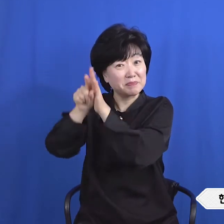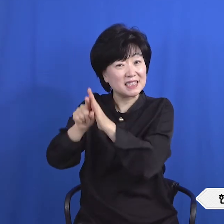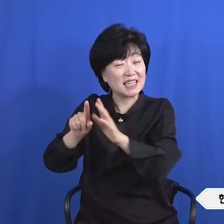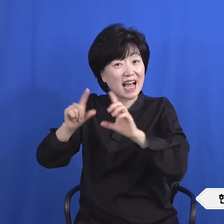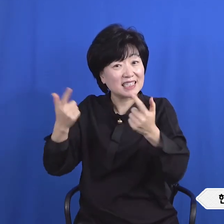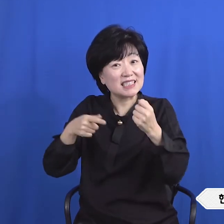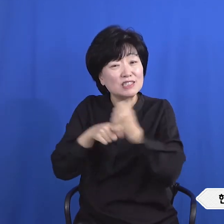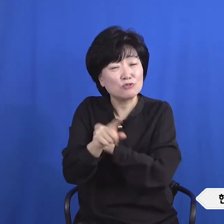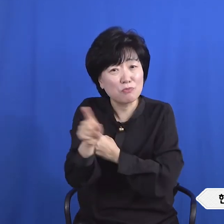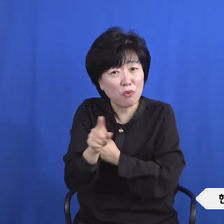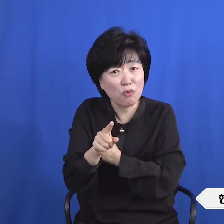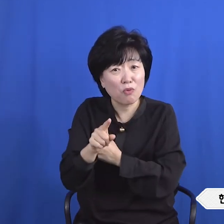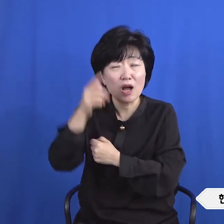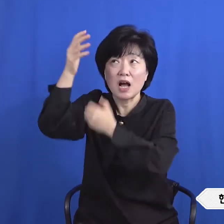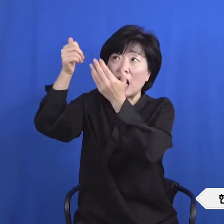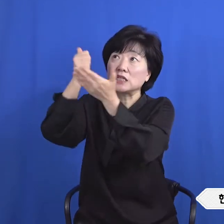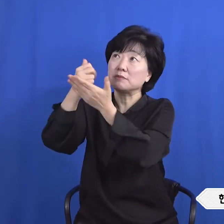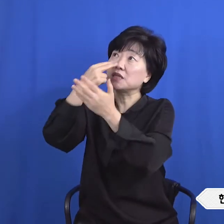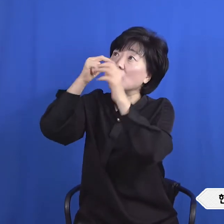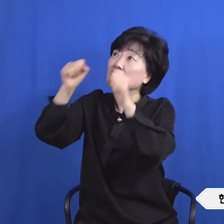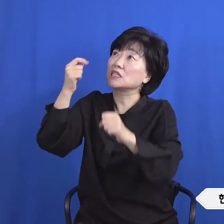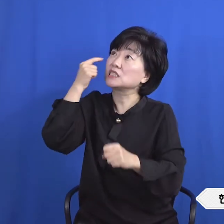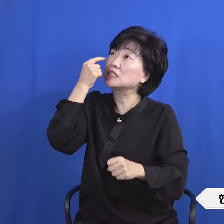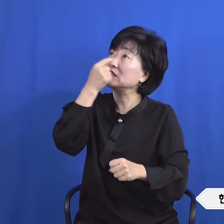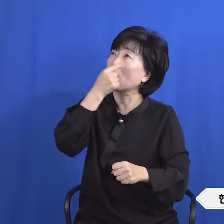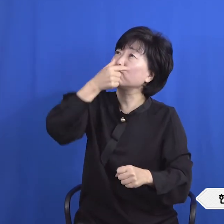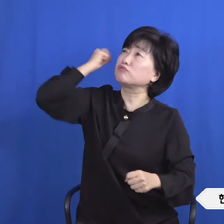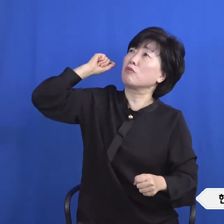증거가 부족해서 안 믿는 것이 아니고 뭐죠?